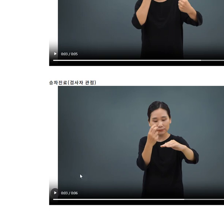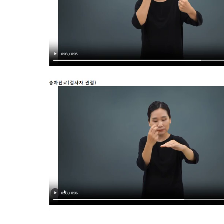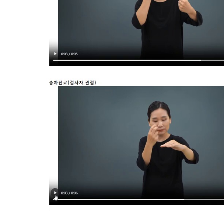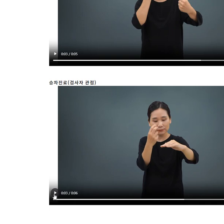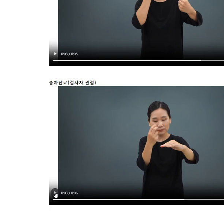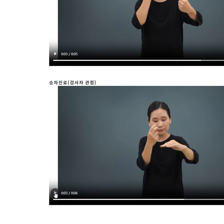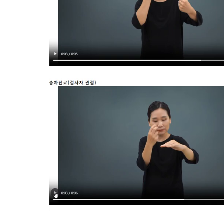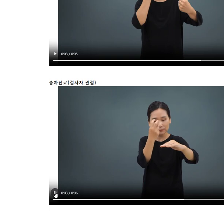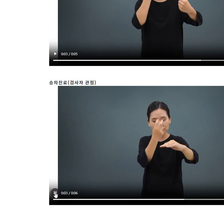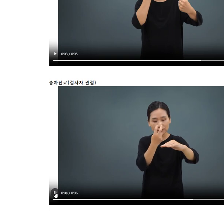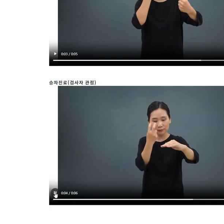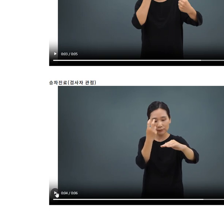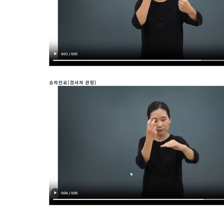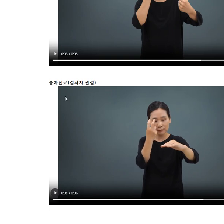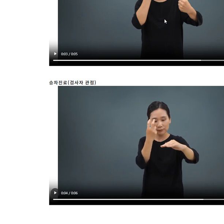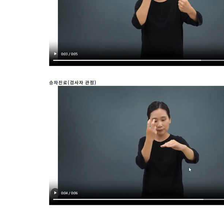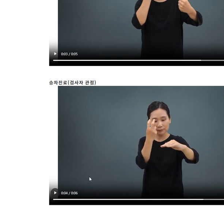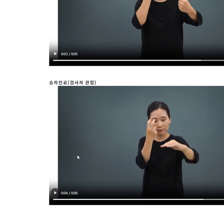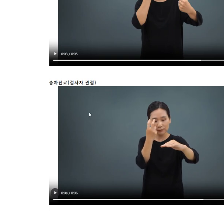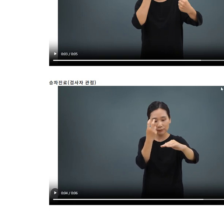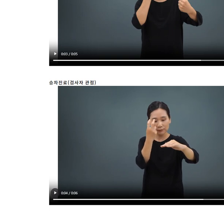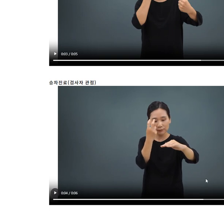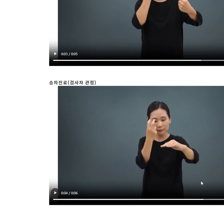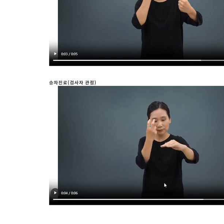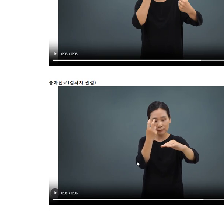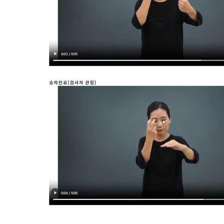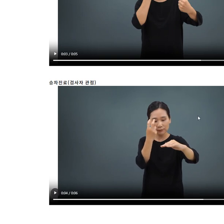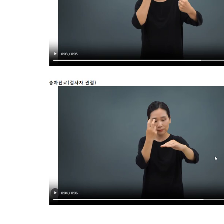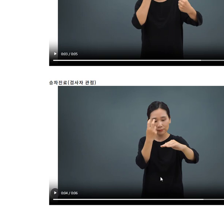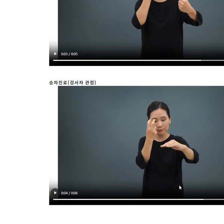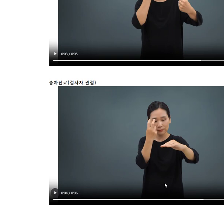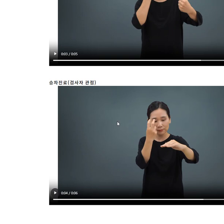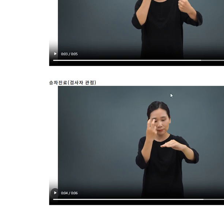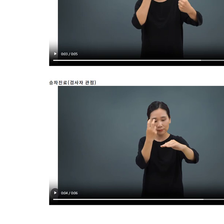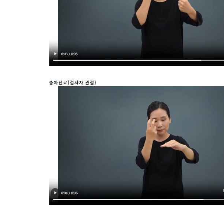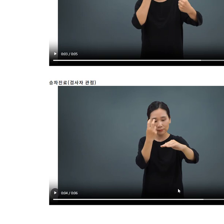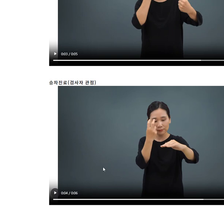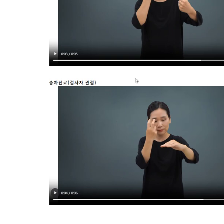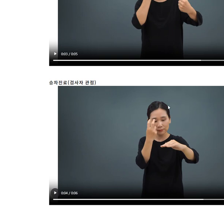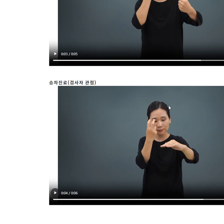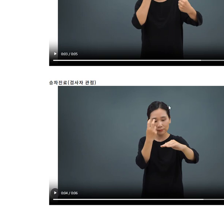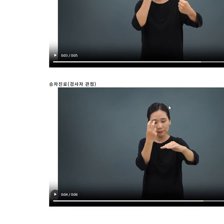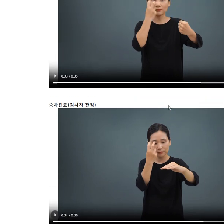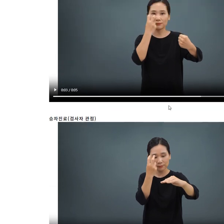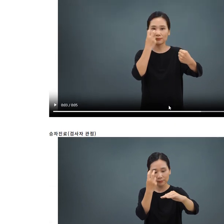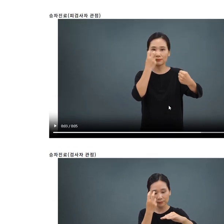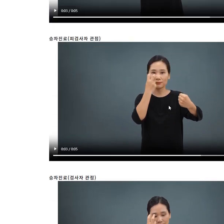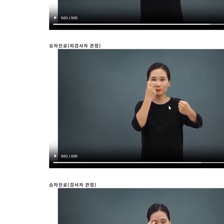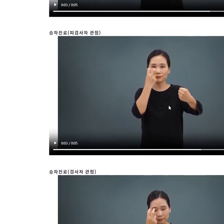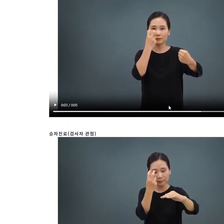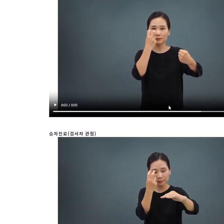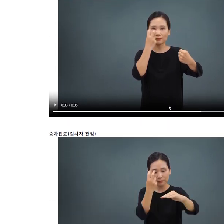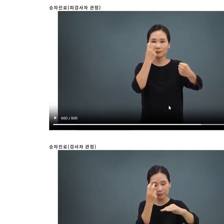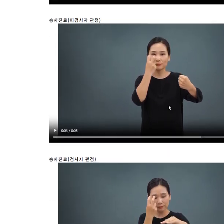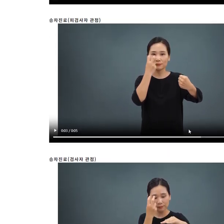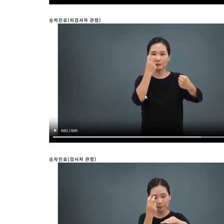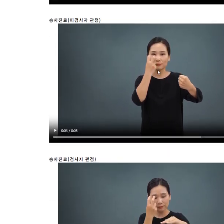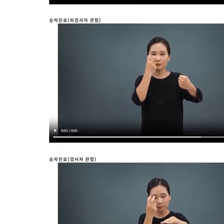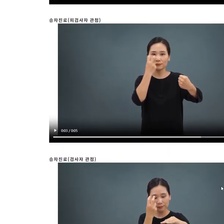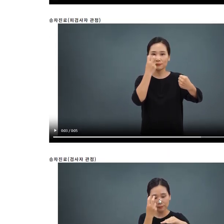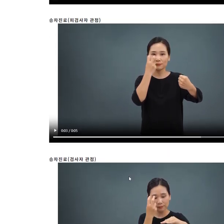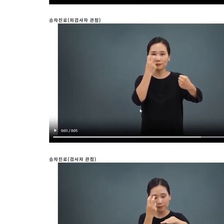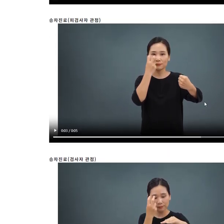그다음 검사를 이런 건 이제 한국 수화식 조어라고 볼 수 있죠. 정말 기가 막힌 신조어죠.